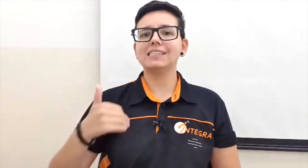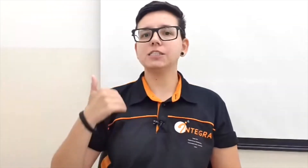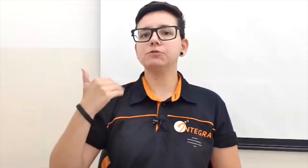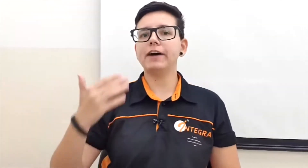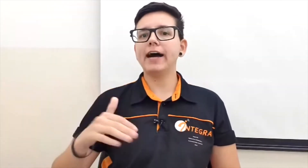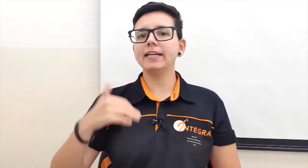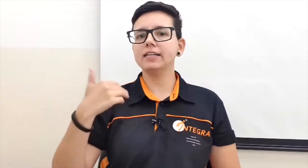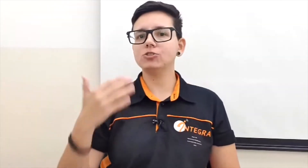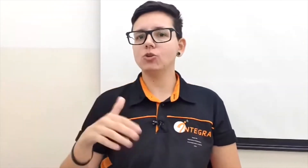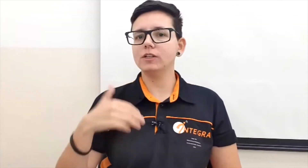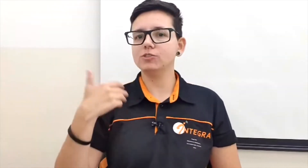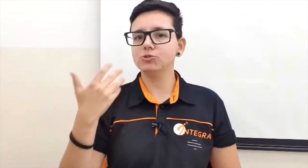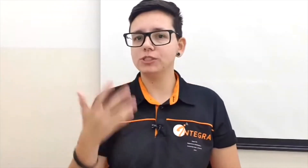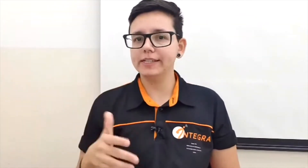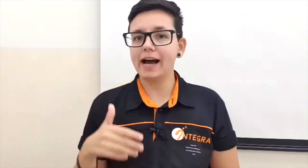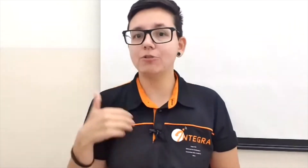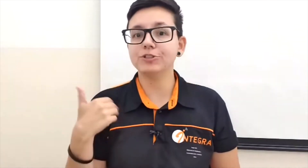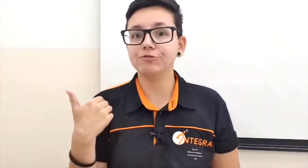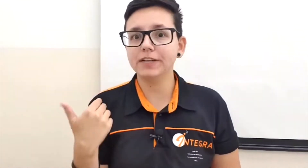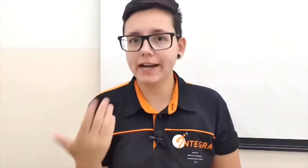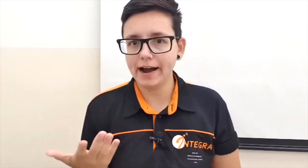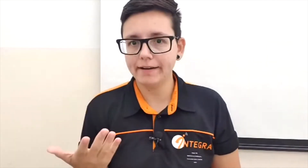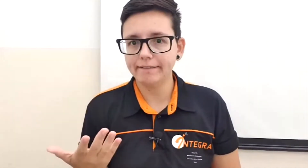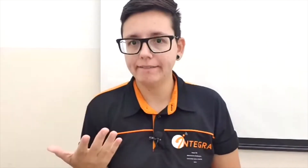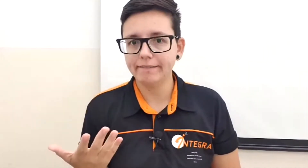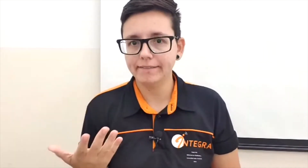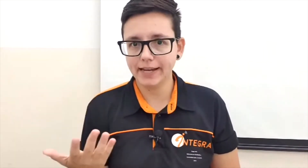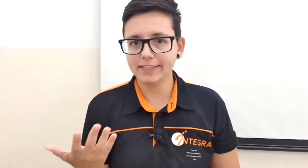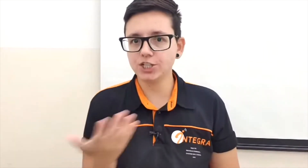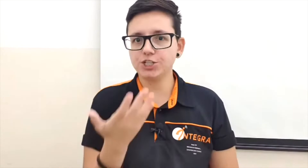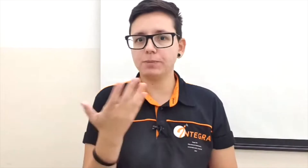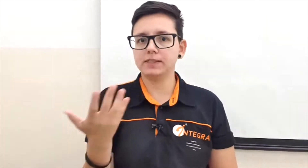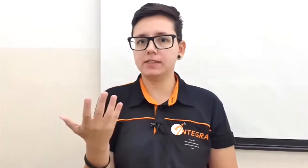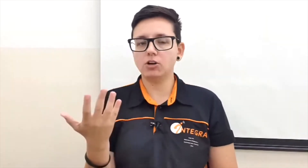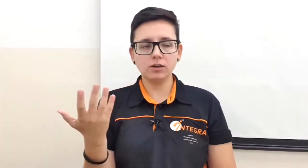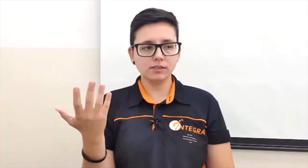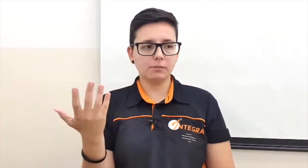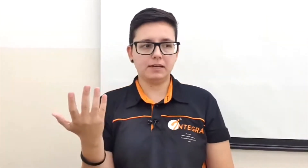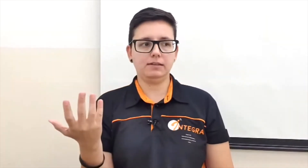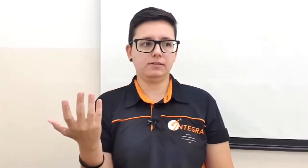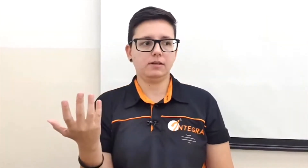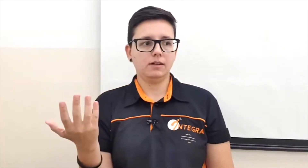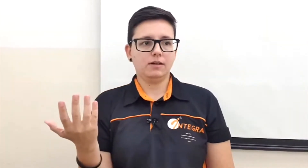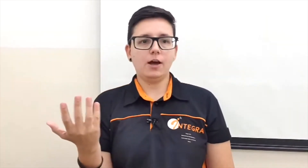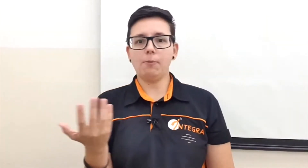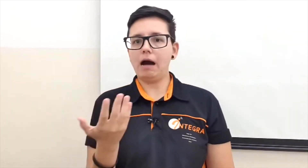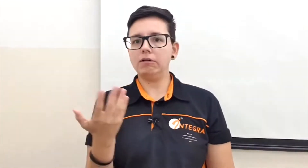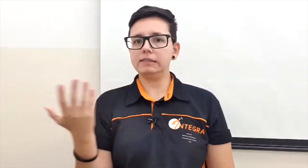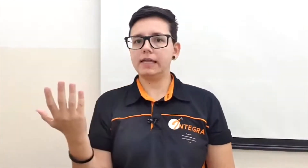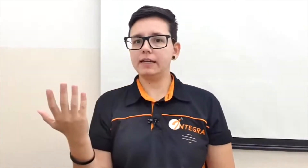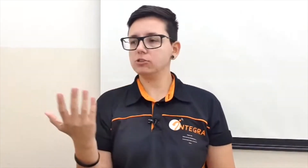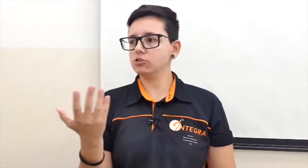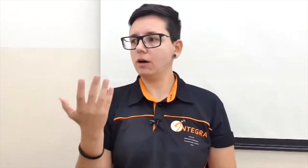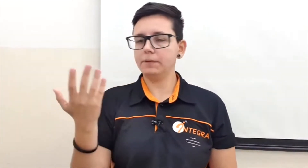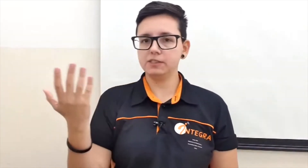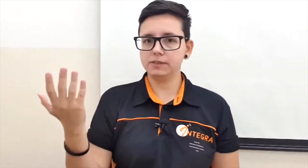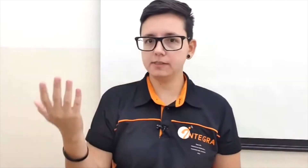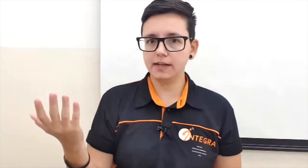essas variações do sinal de ficar, né? Tem gente que pensa assim, nossa, mas é uma aula inteira só para ensinar